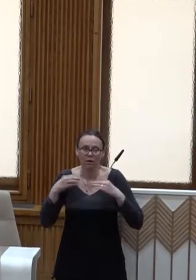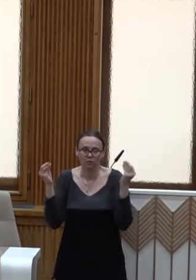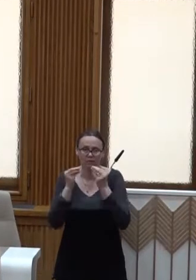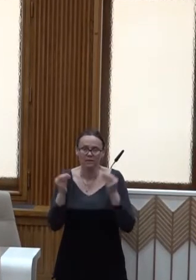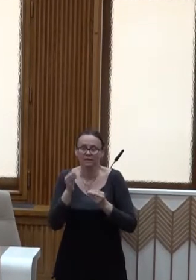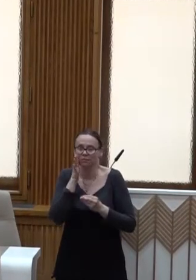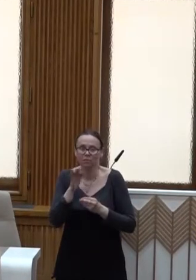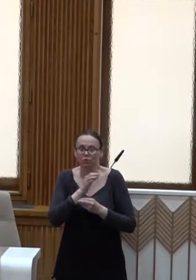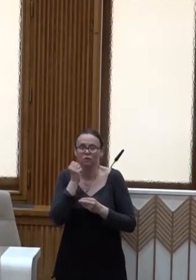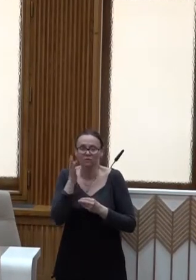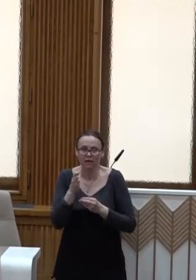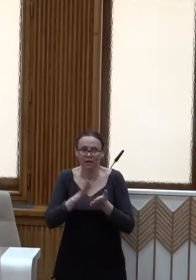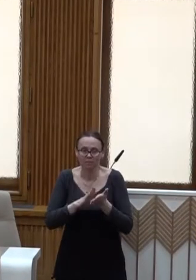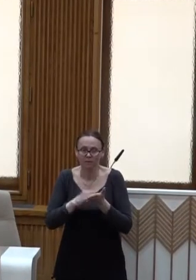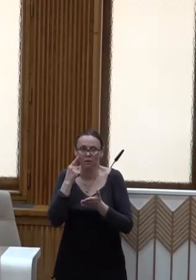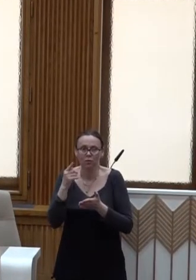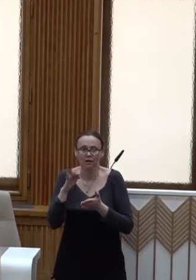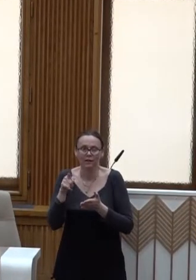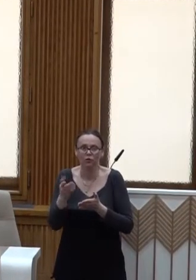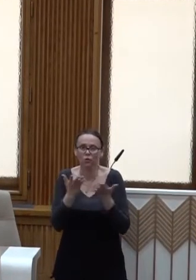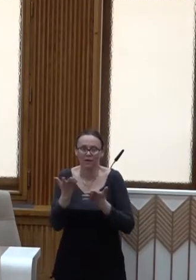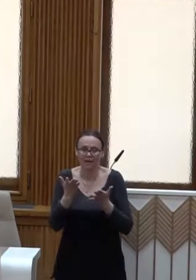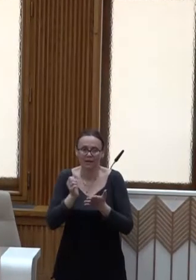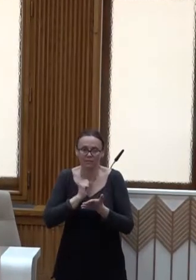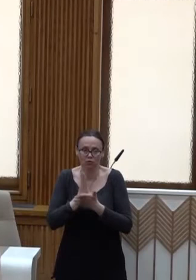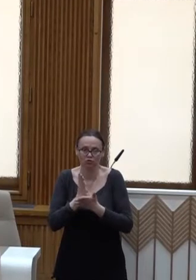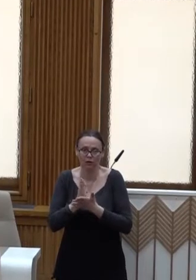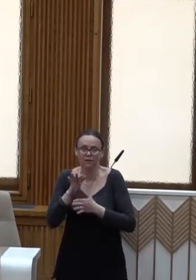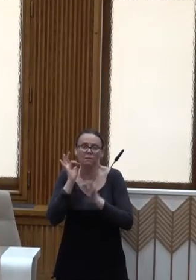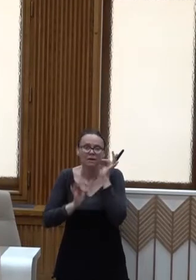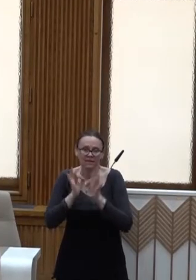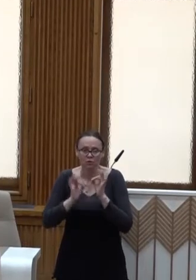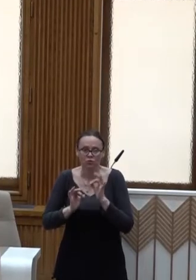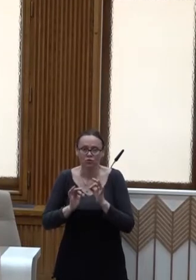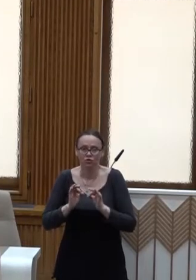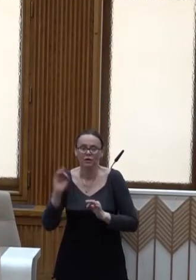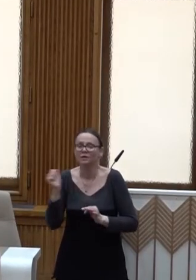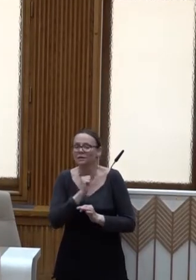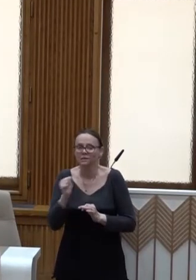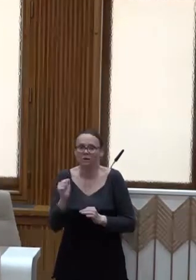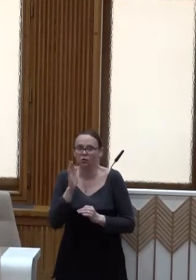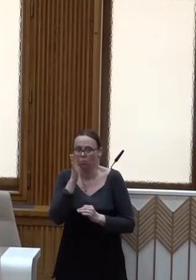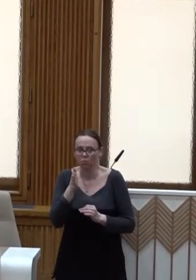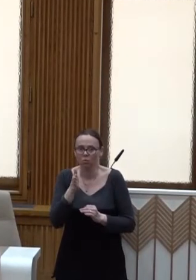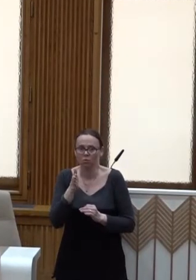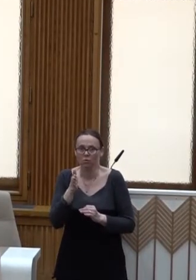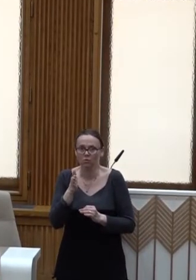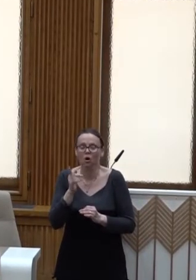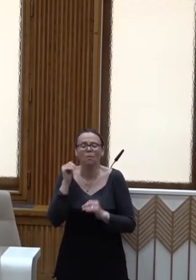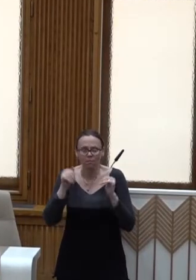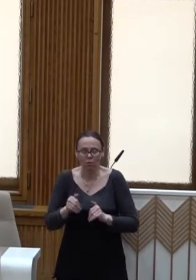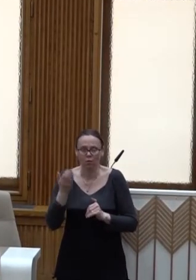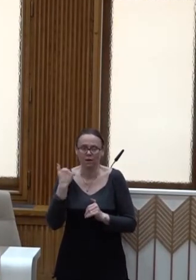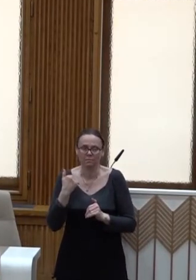primeru, glede na to, kje smo že, na preizkušnji, zato bo, oziroma mora